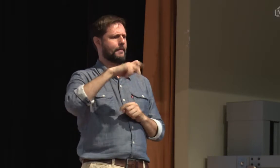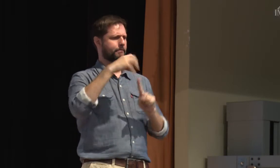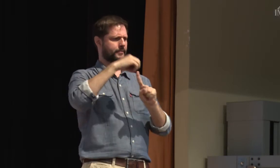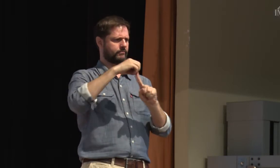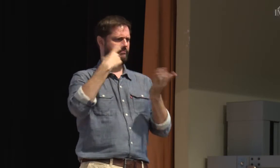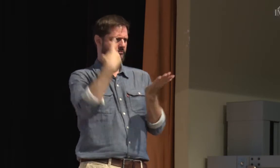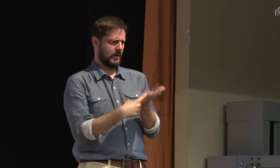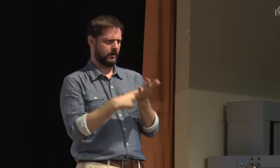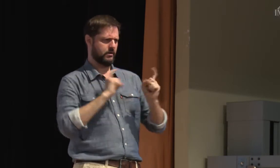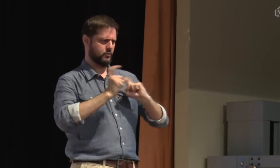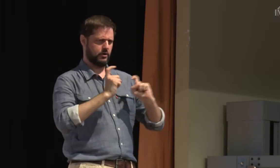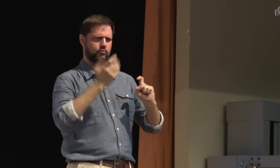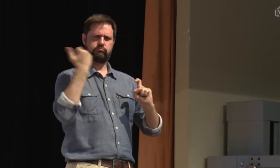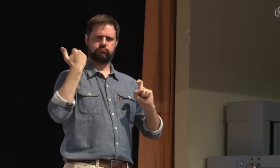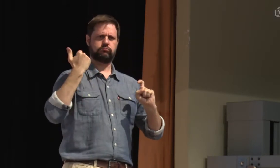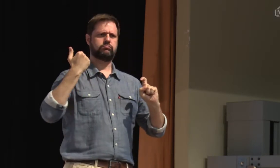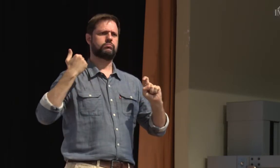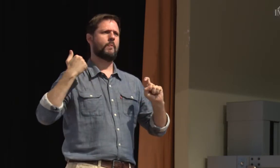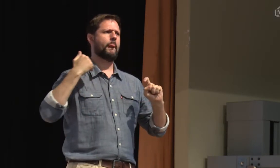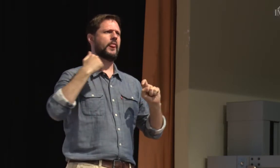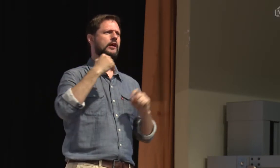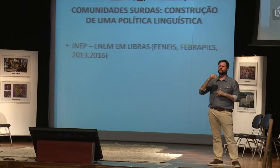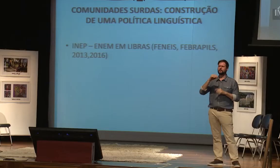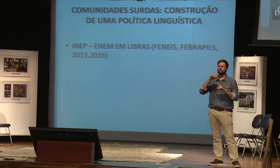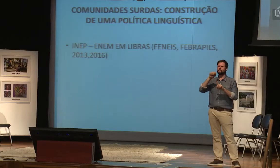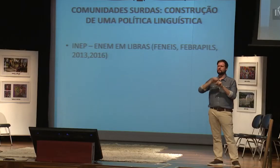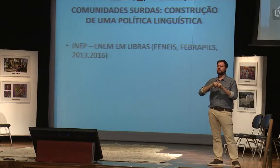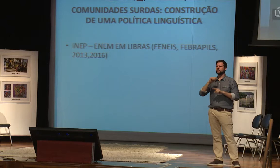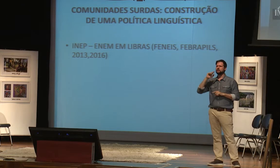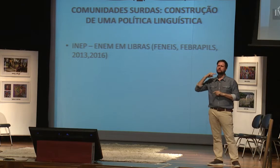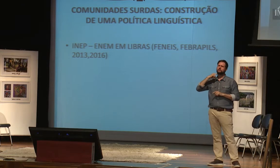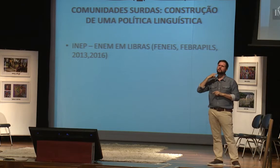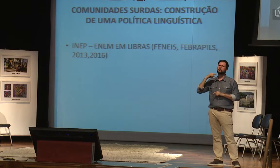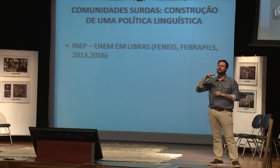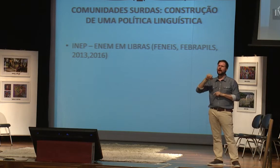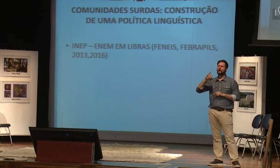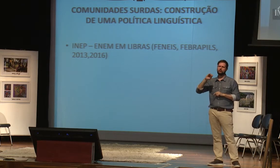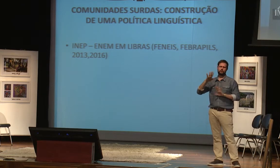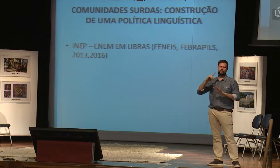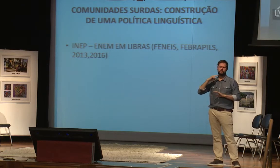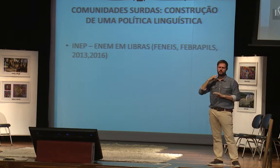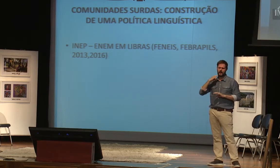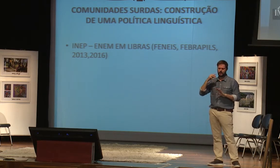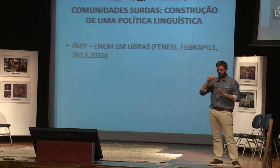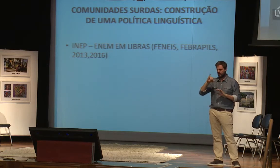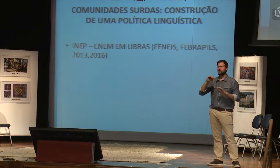Então, já tivemos uma discussão com o INEP. Eu acredito que tenha sido no mês de maio,